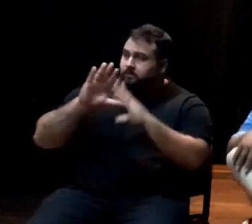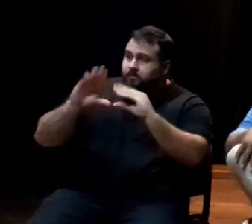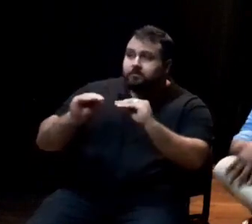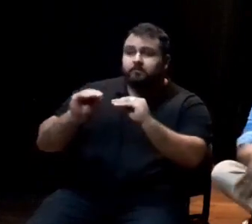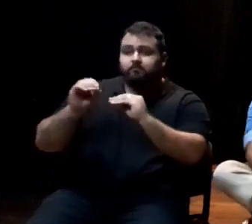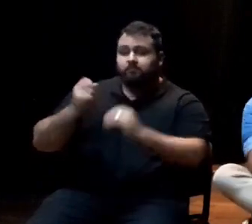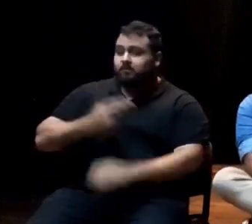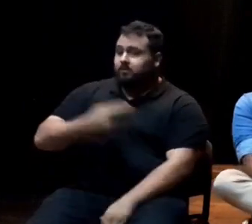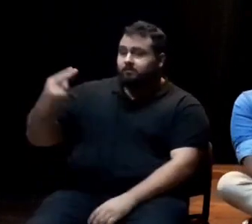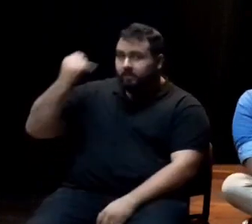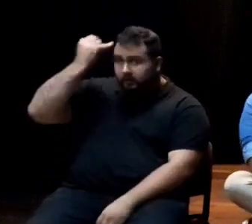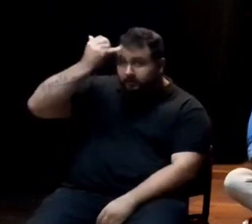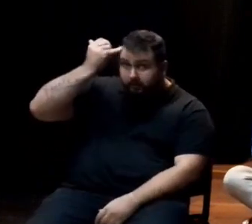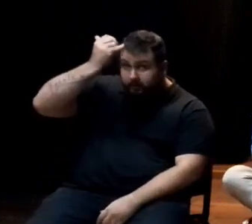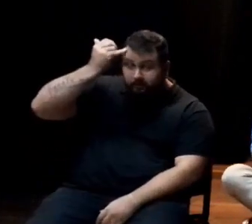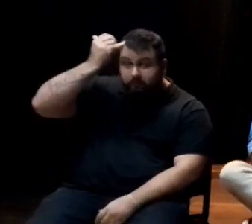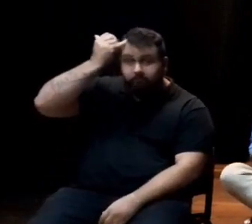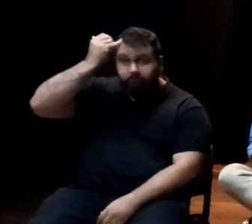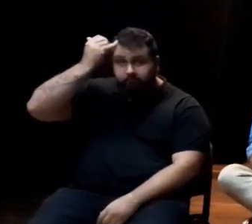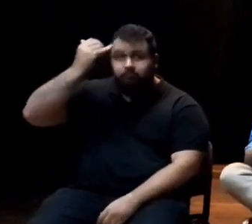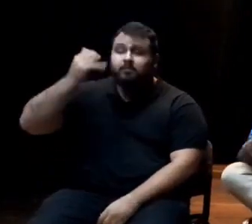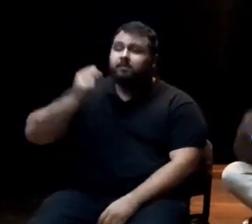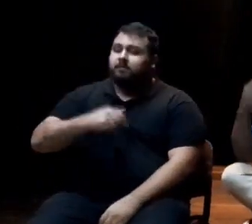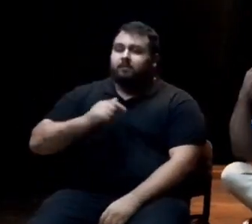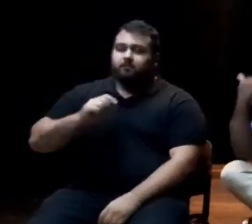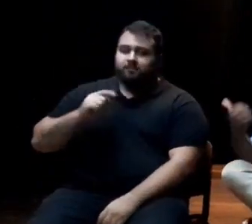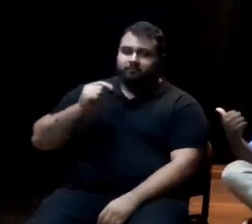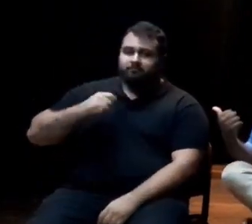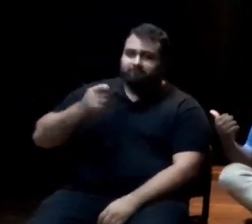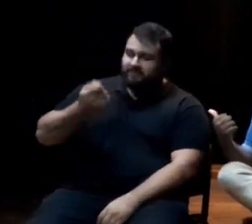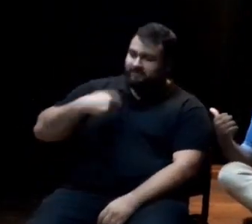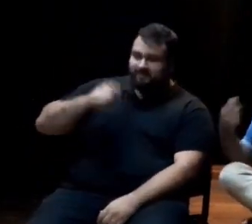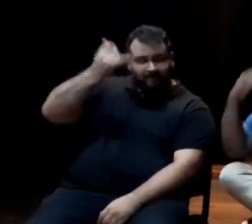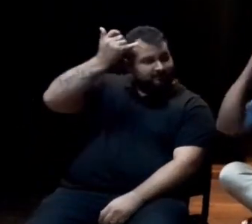Bom, me chamo Jadson Abraão. Esse é meu sinal.